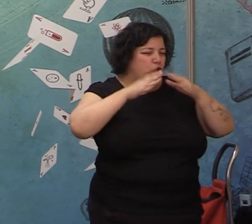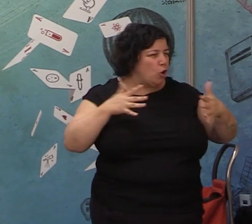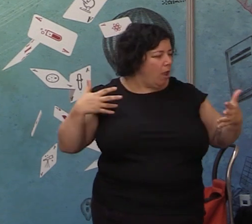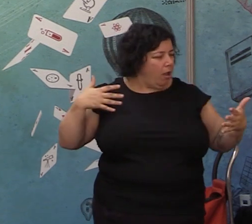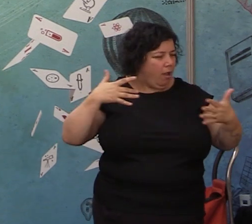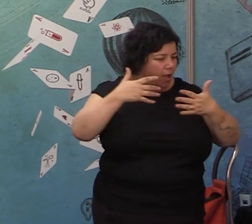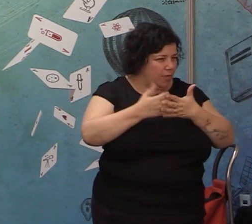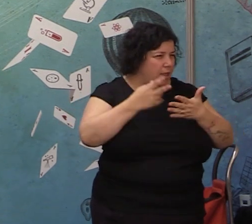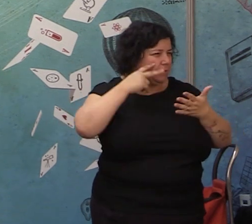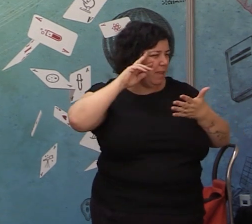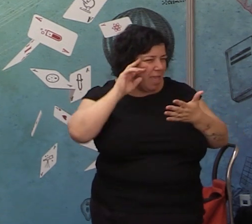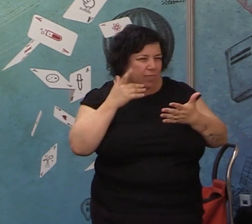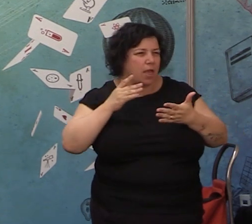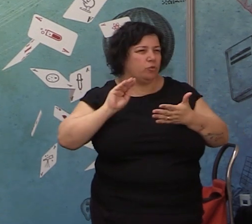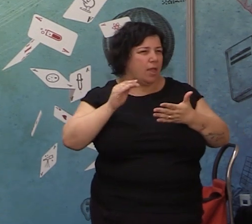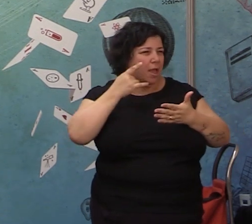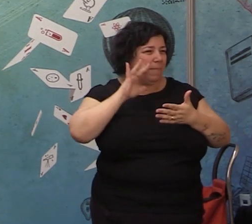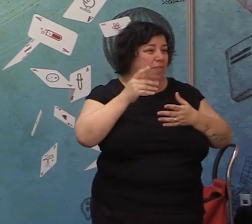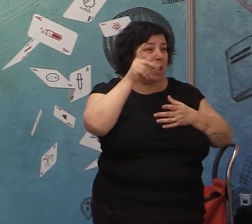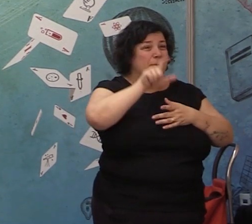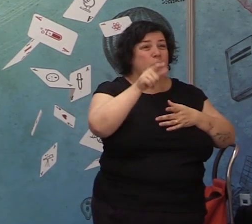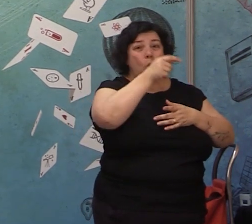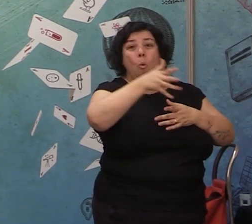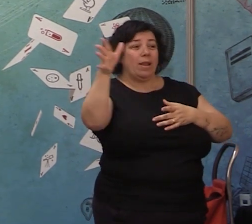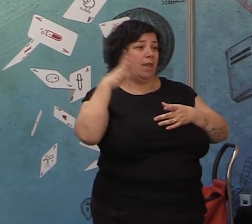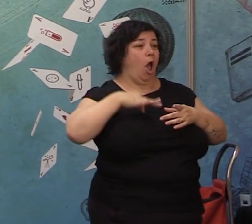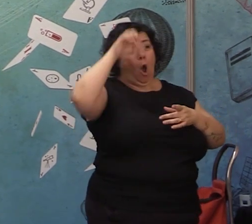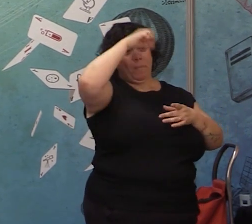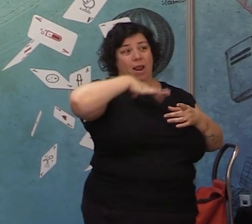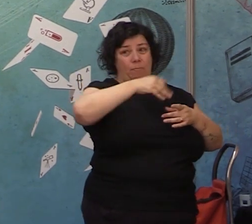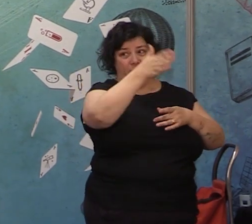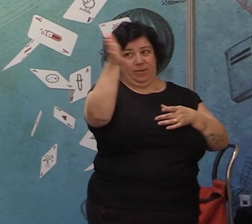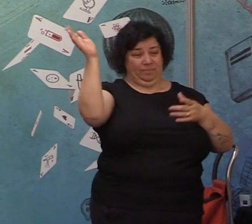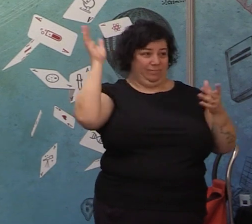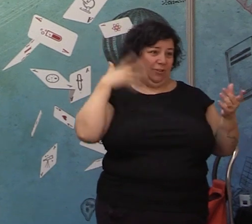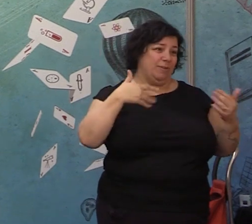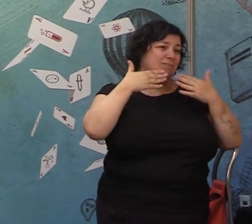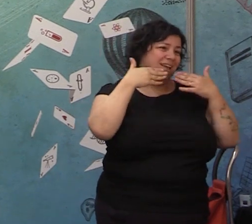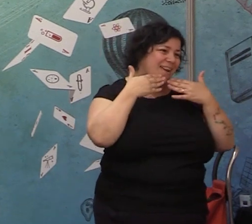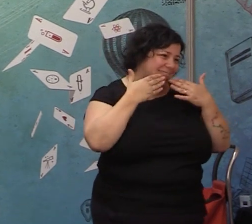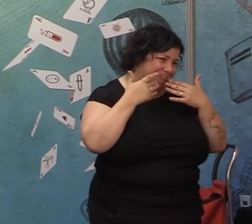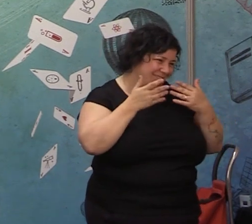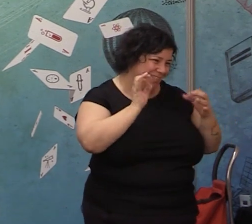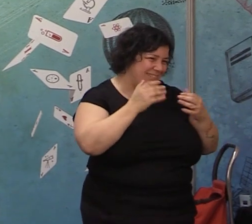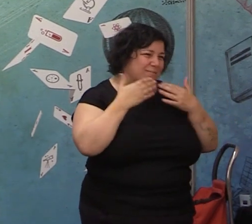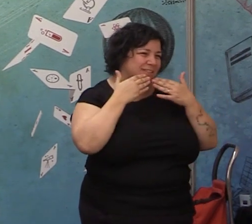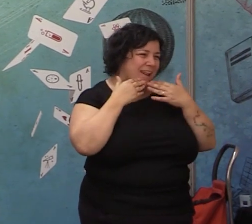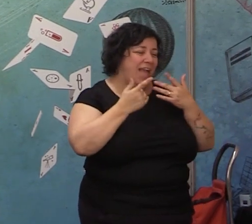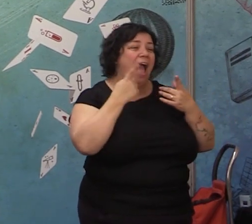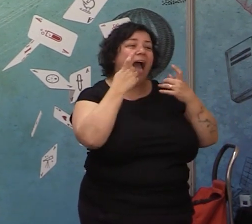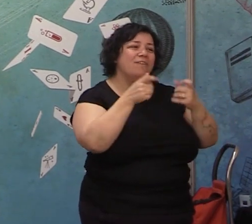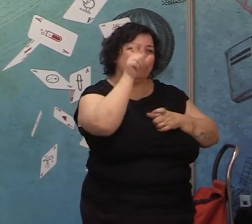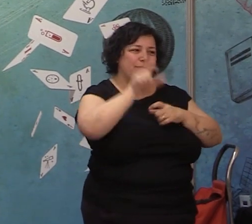de experiencia, a veces parece que cualquier persona puede opinar. Así que muchas gracias y mucha fuerza. Gracias, de verdad. Nos hacéis mucha falta, de